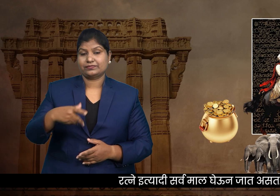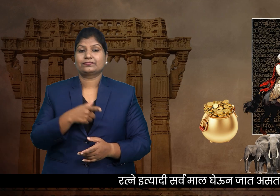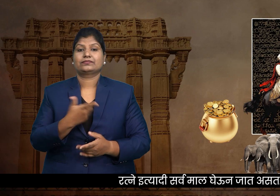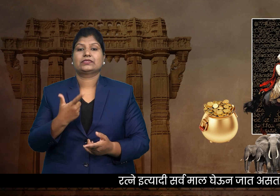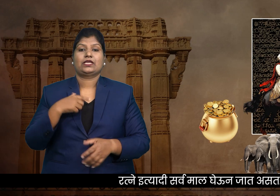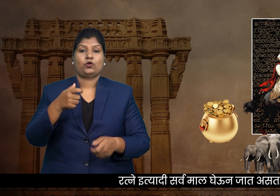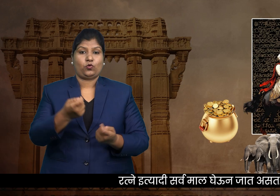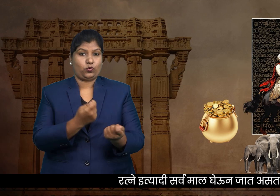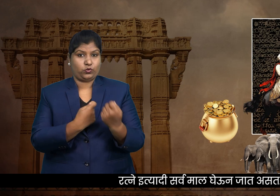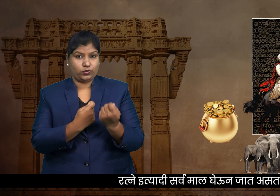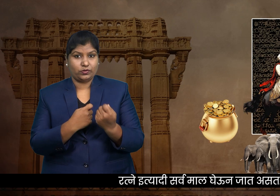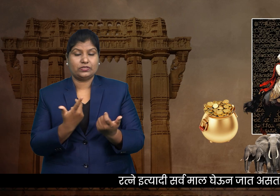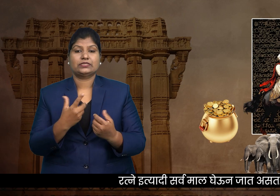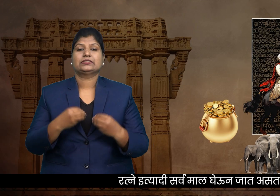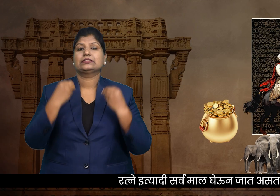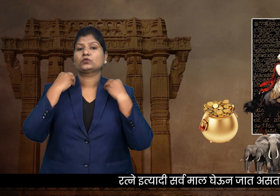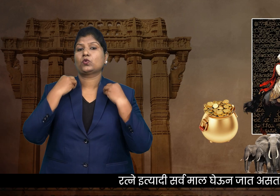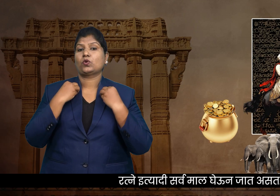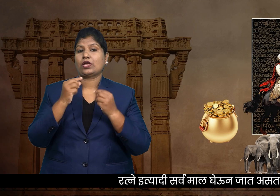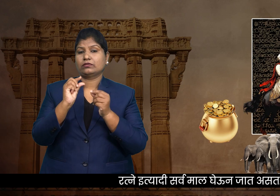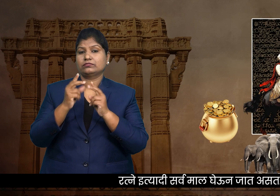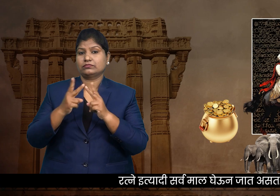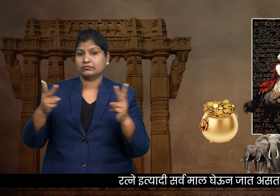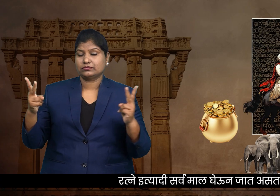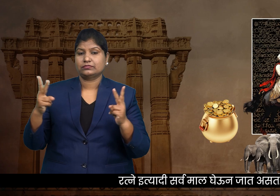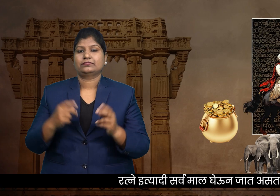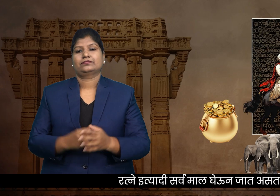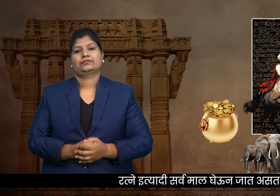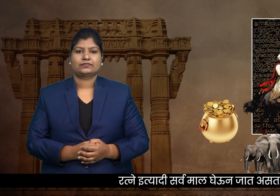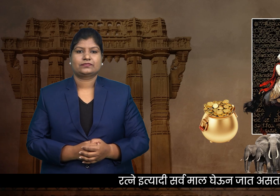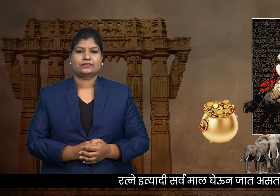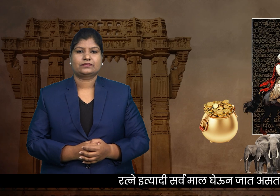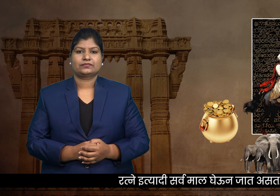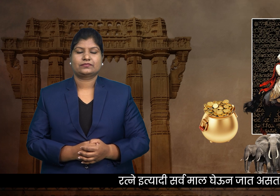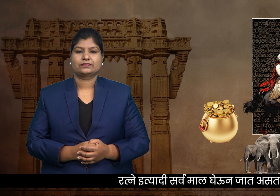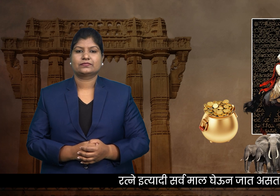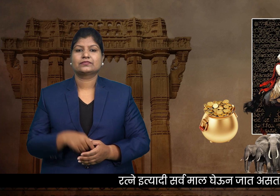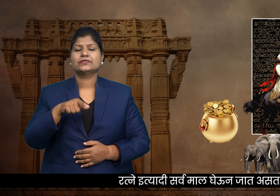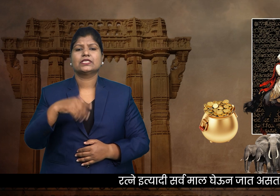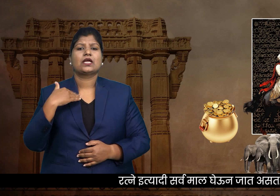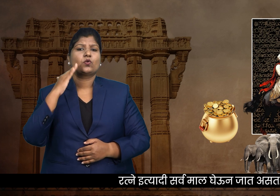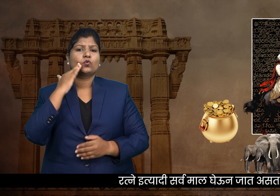रत्ने इत्यादी सर्व माल घेऊन जात असत.